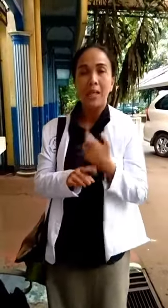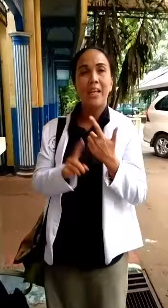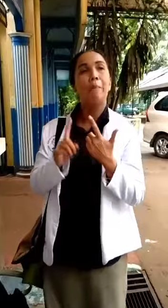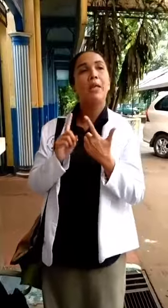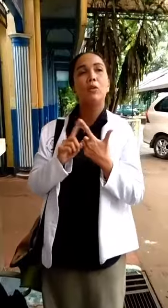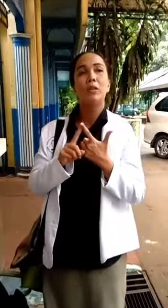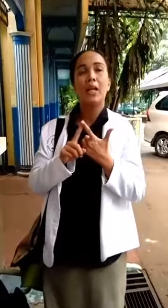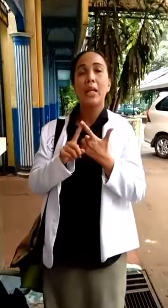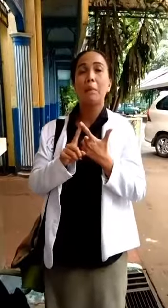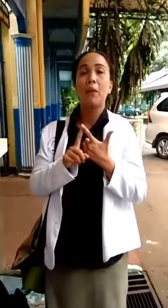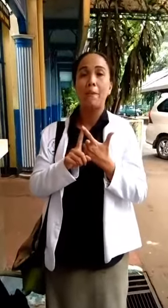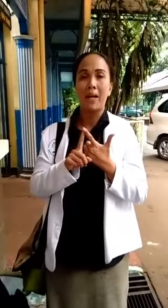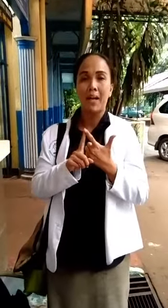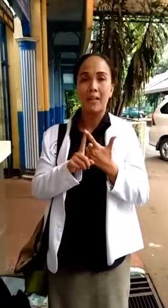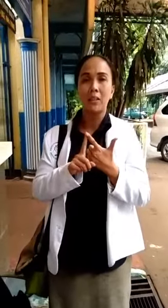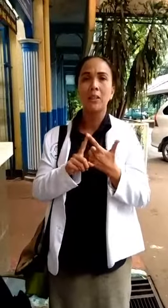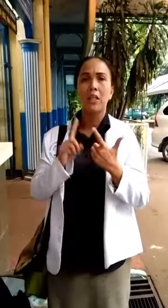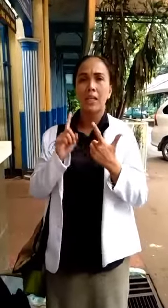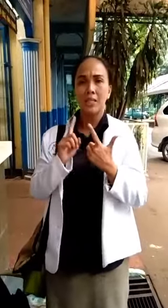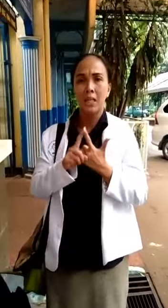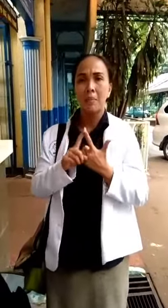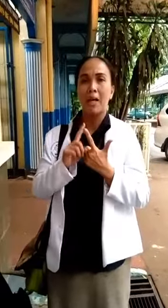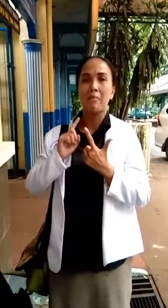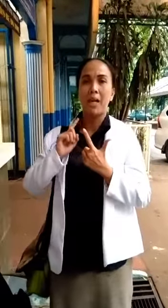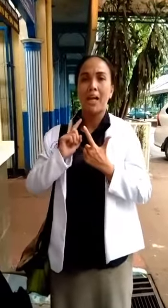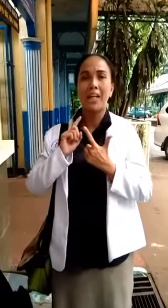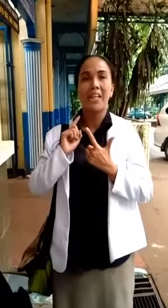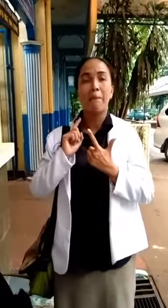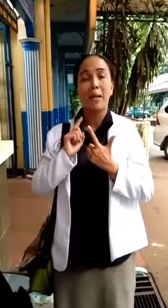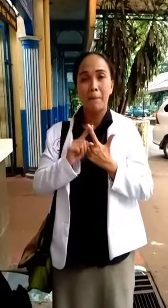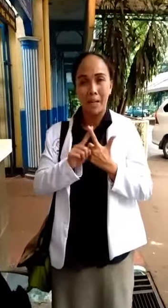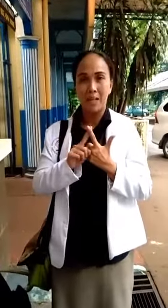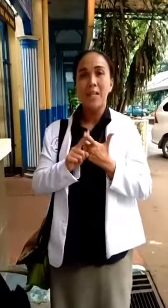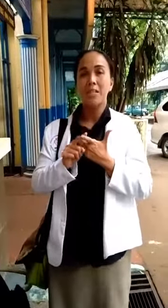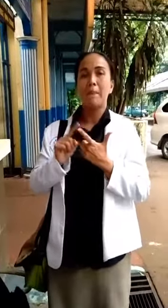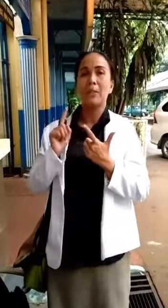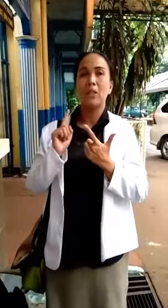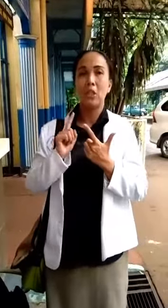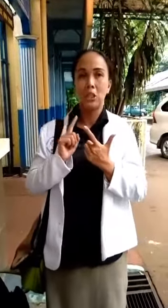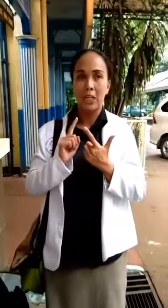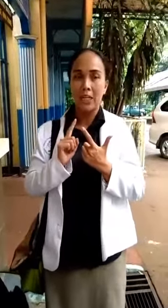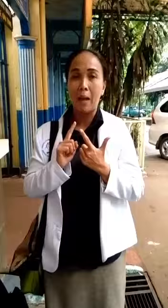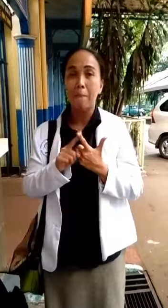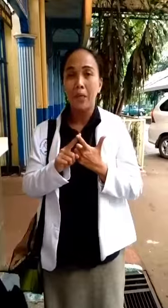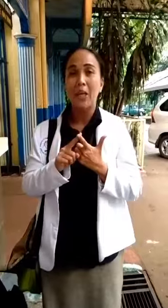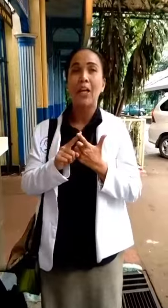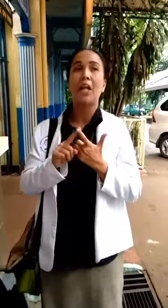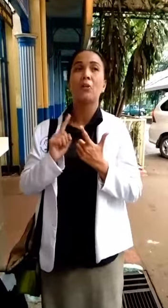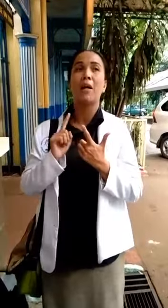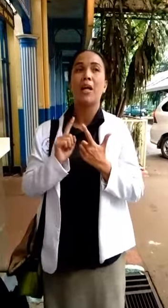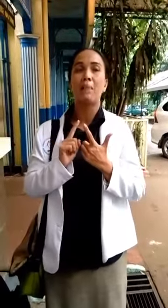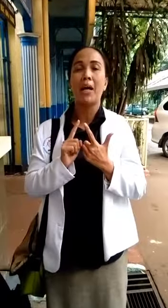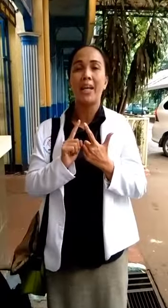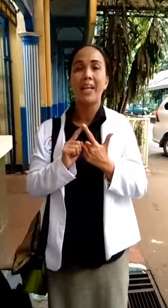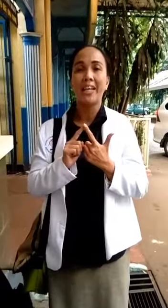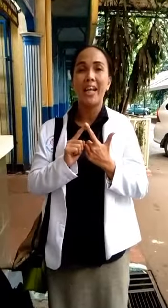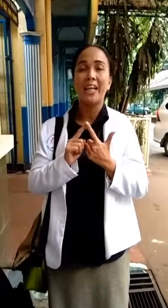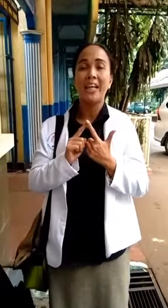Yang berikutnya dari pola makan. Jika sering makan makanan yang berlemak seperti tongseng kambing atau makanan-makanan dari